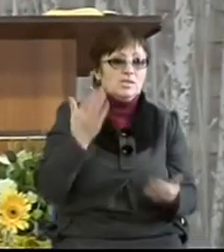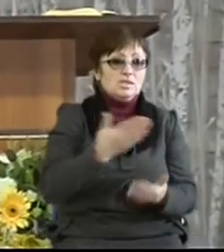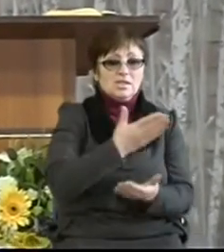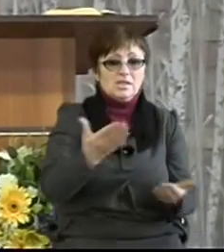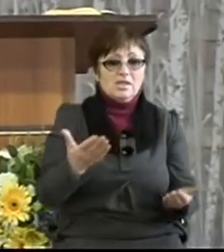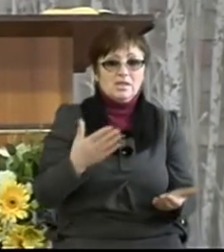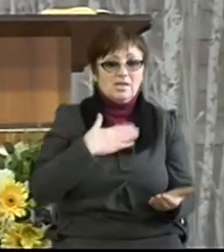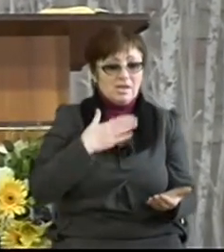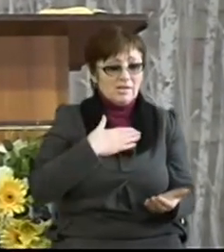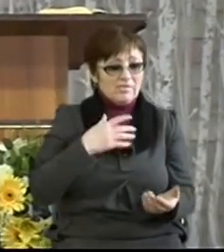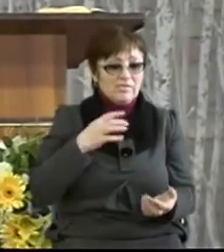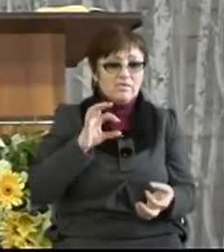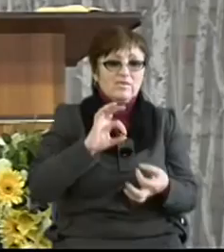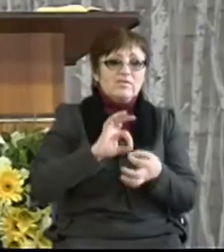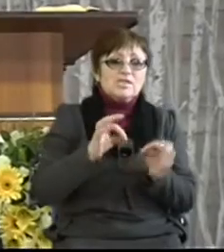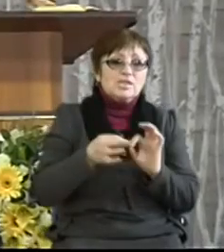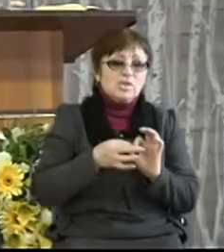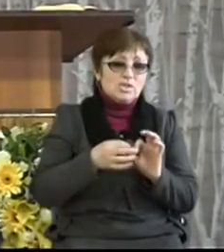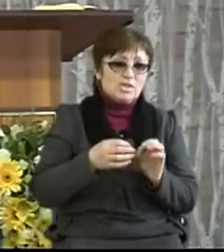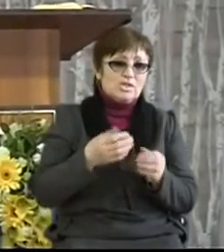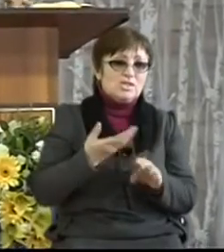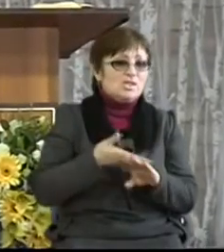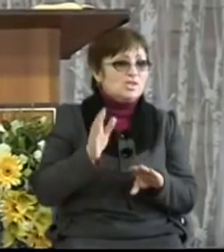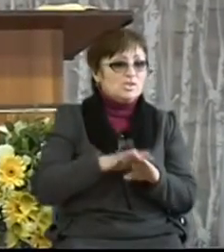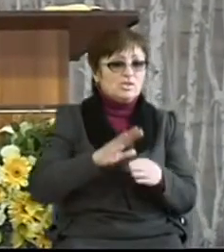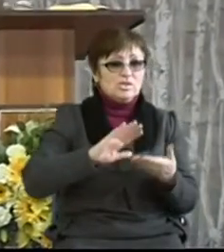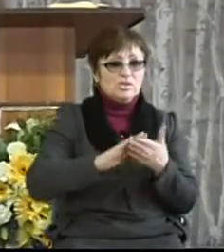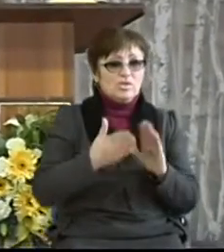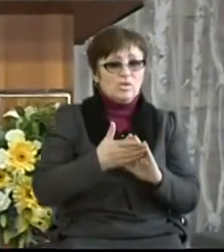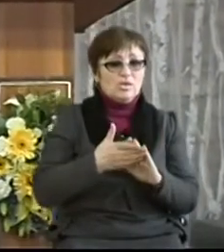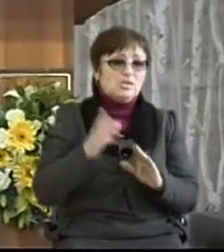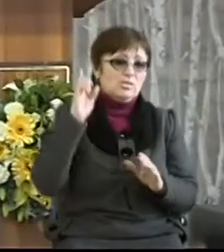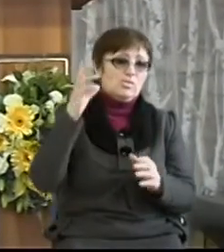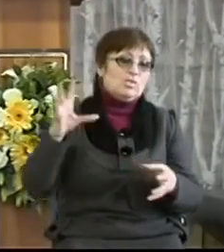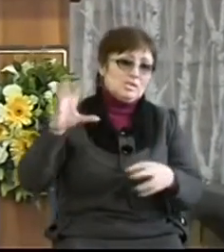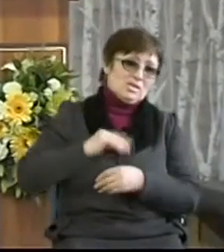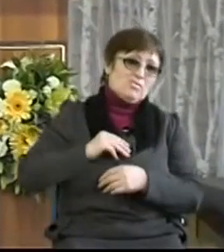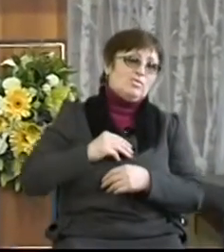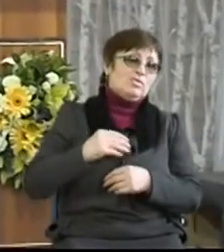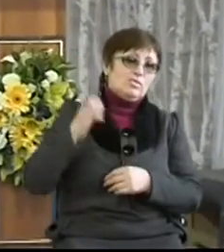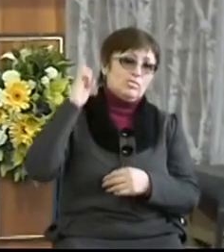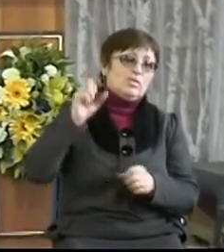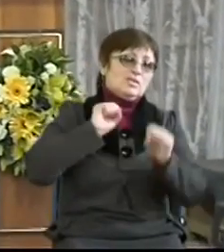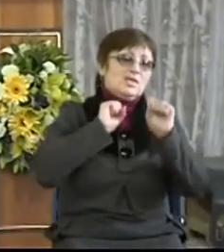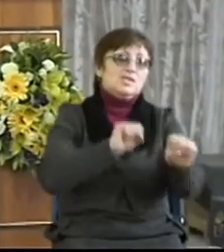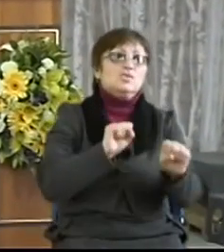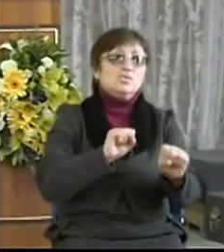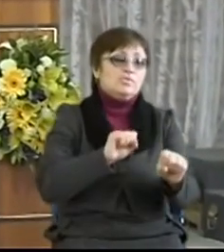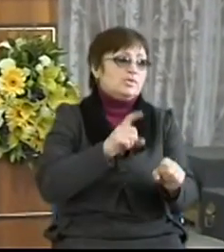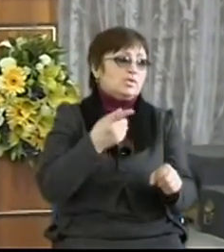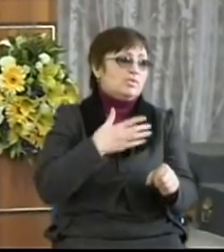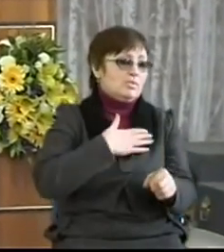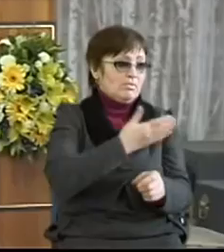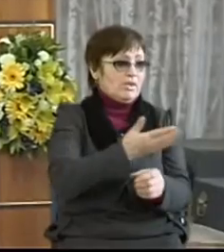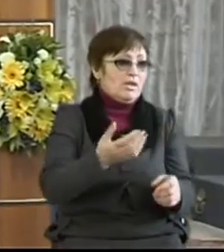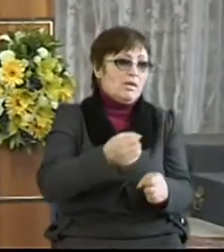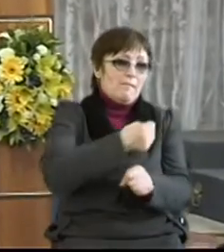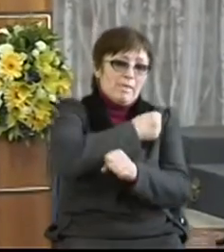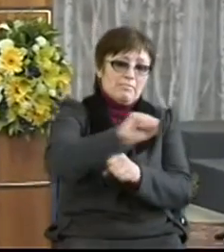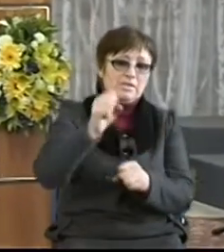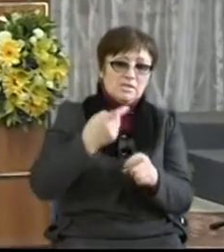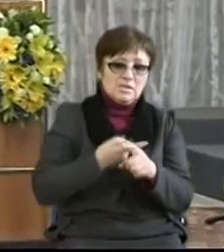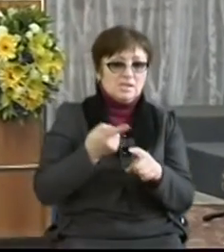если я нахожусь сейчас в сложной ситуации, что Бог со мной, Он заступится за меня. Для того, чтобы мне преодолеть это